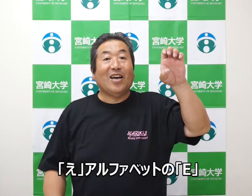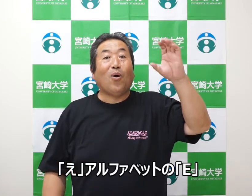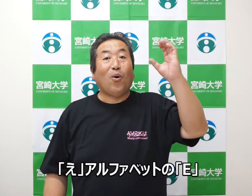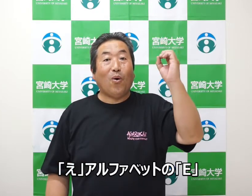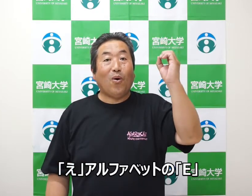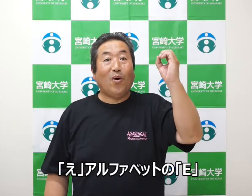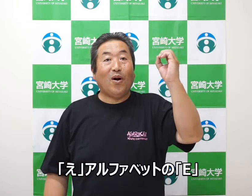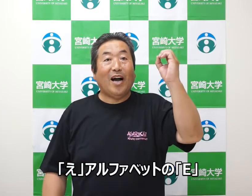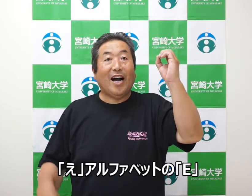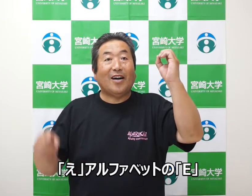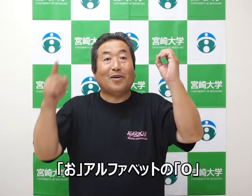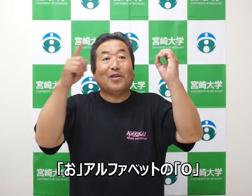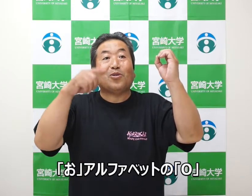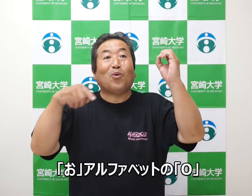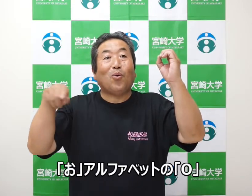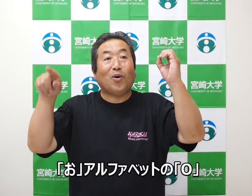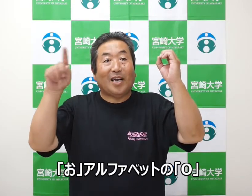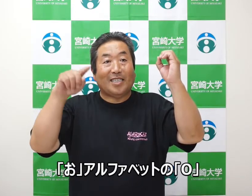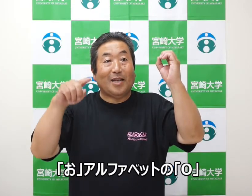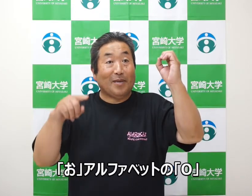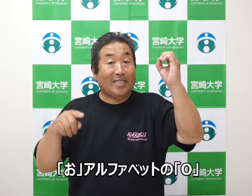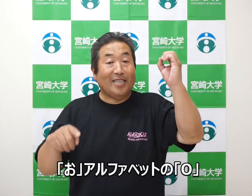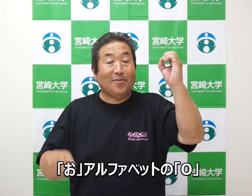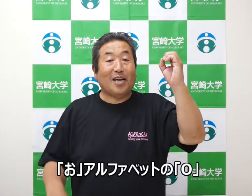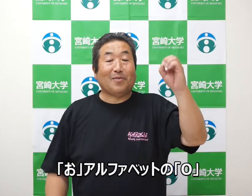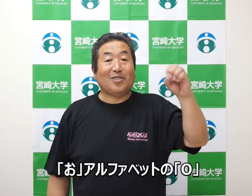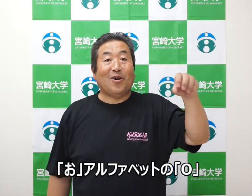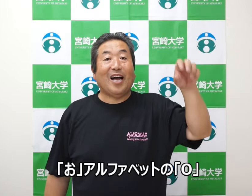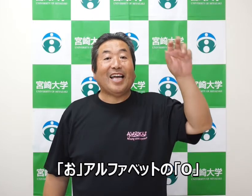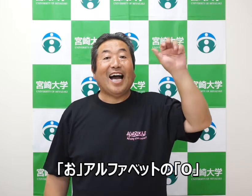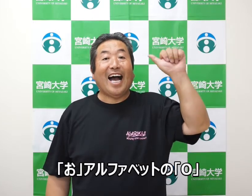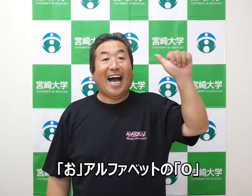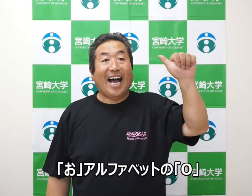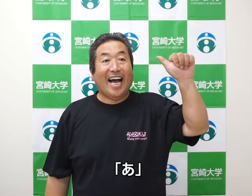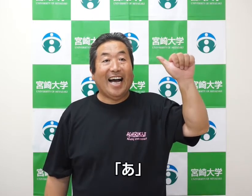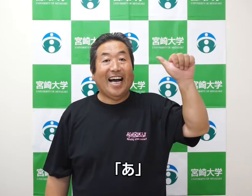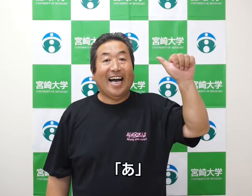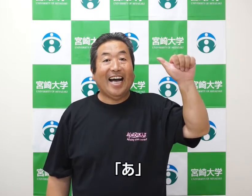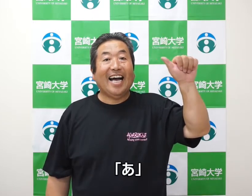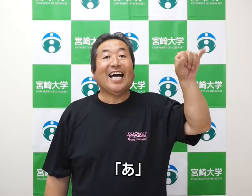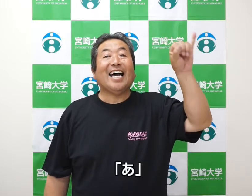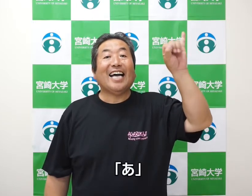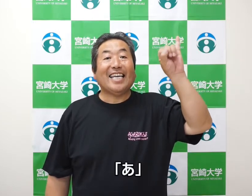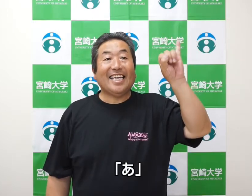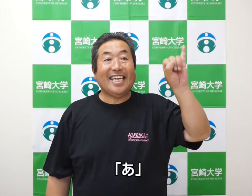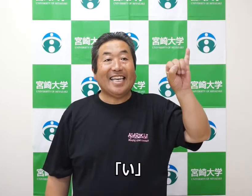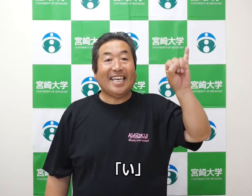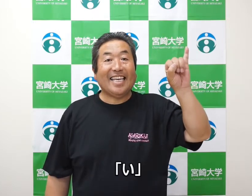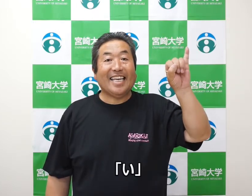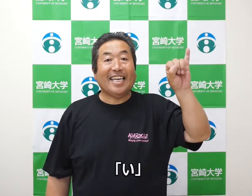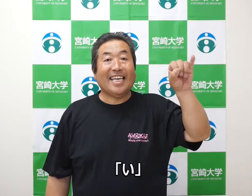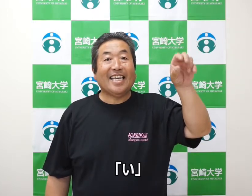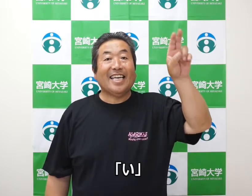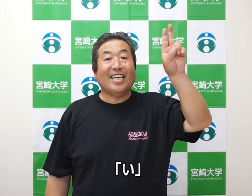お、アルファベットの O から来ています。もう一回いきますよ。はい、あ、い、